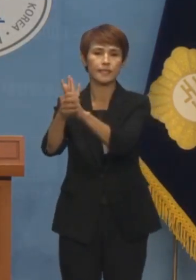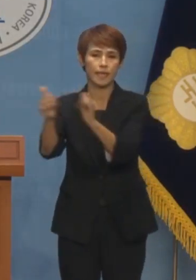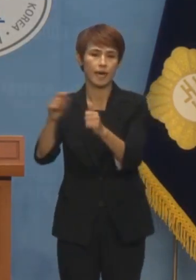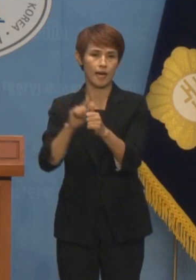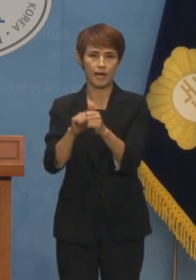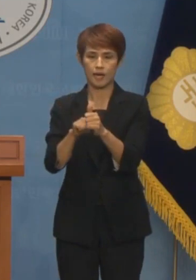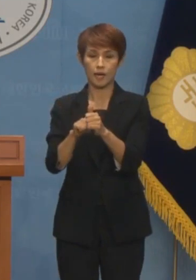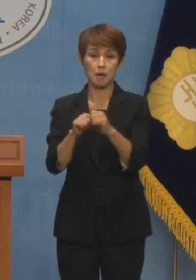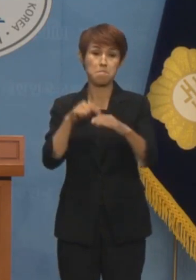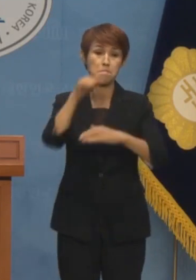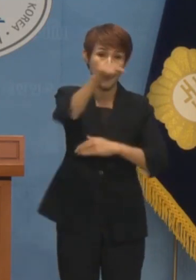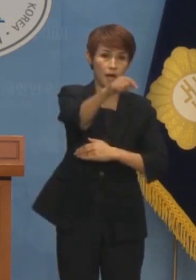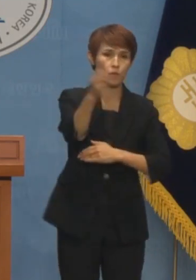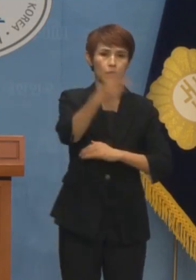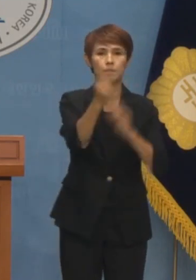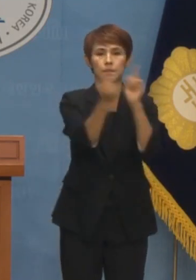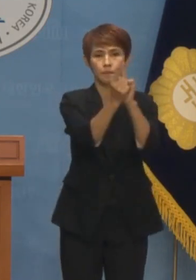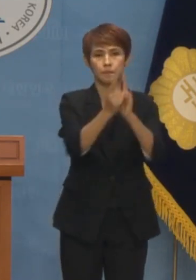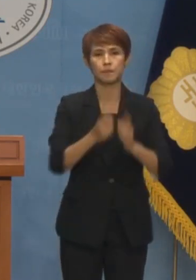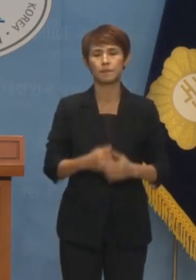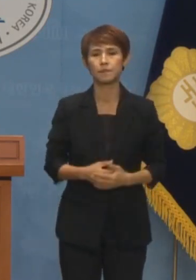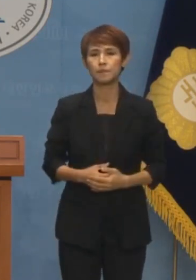등장합니다.